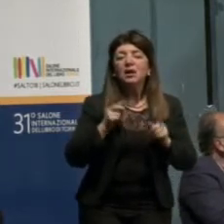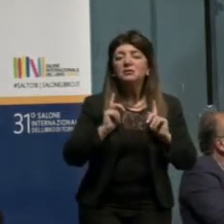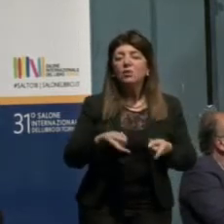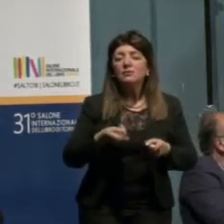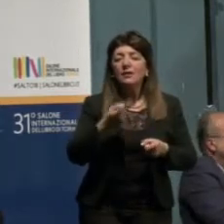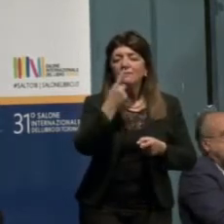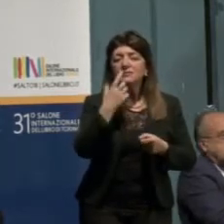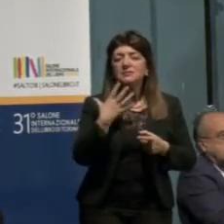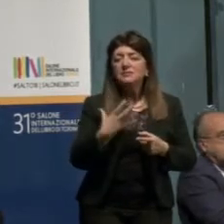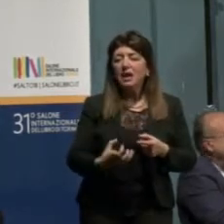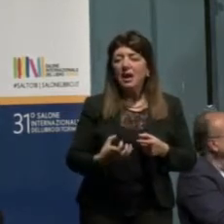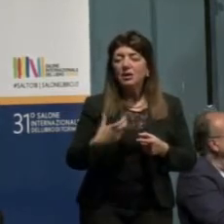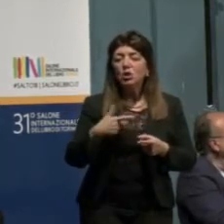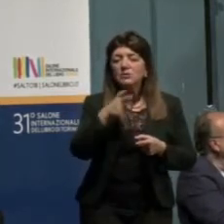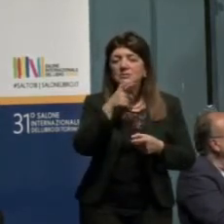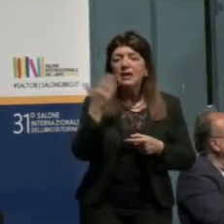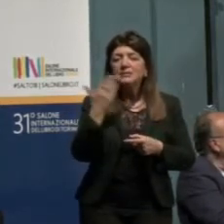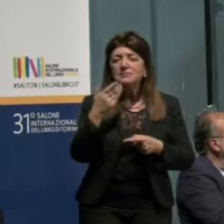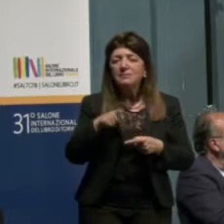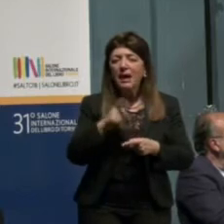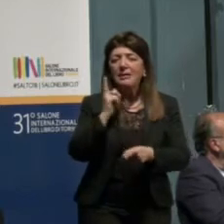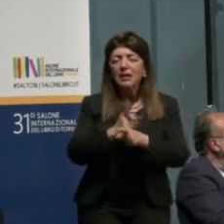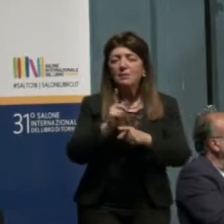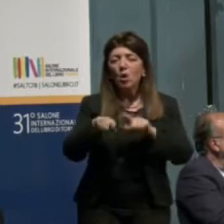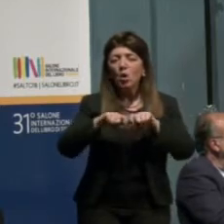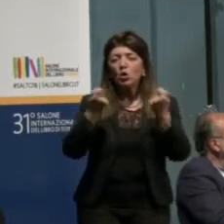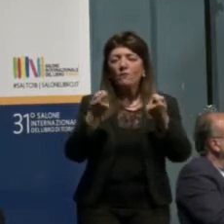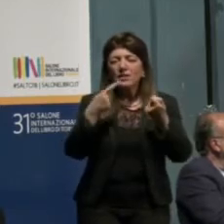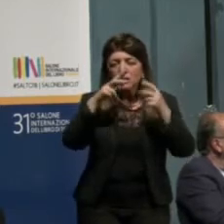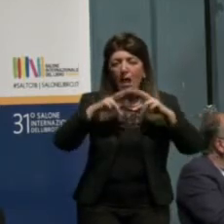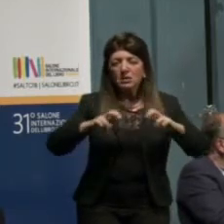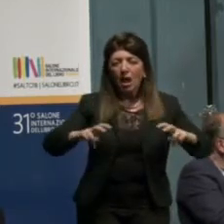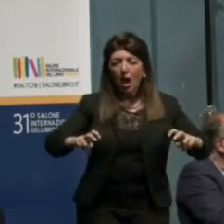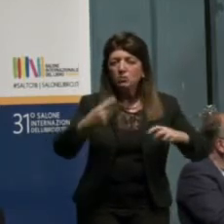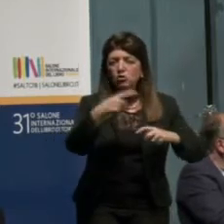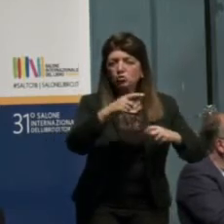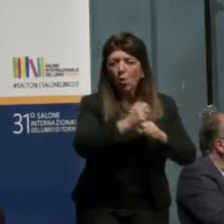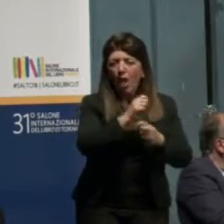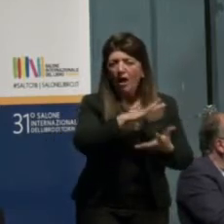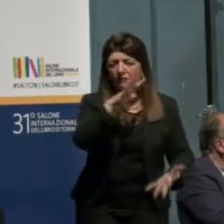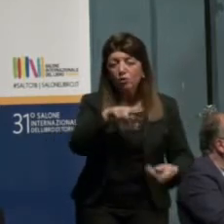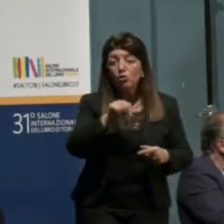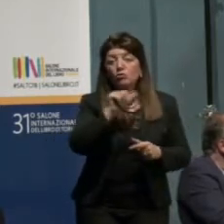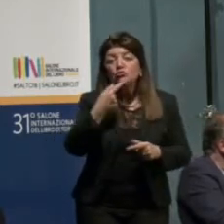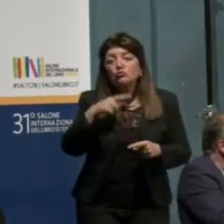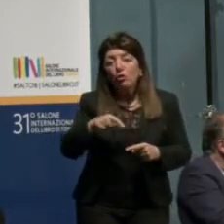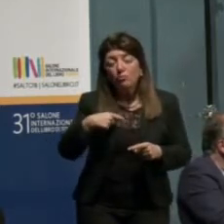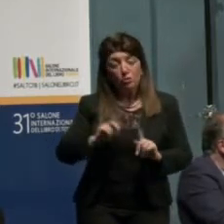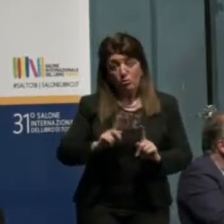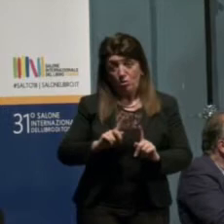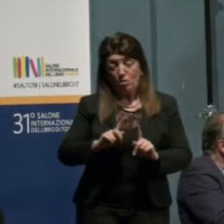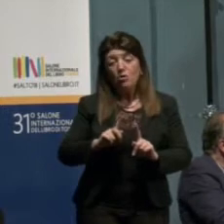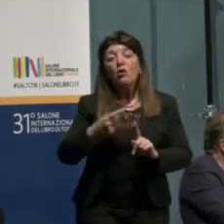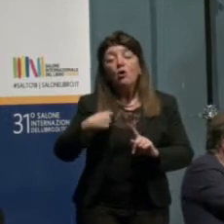volta rovina le indagini della persona questo non solo per noi noi noi però lo proviamo e